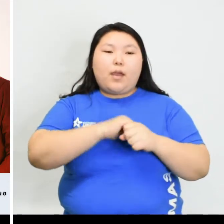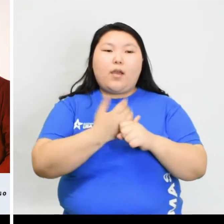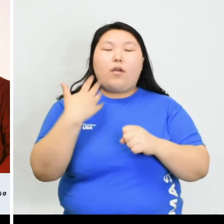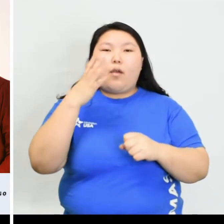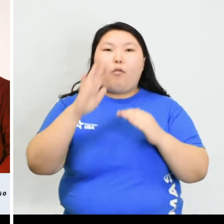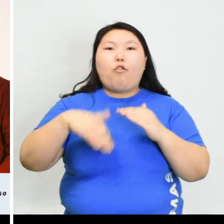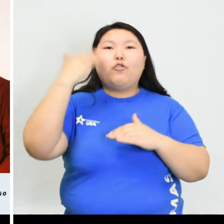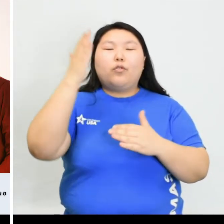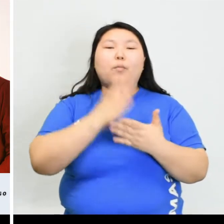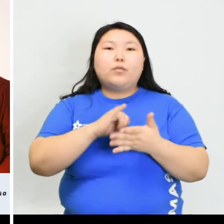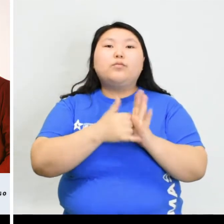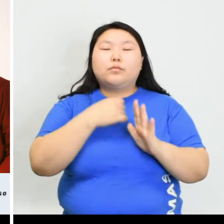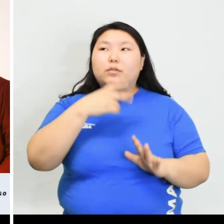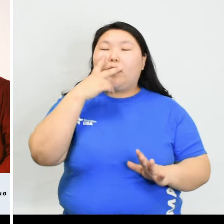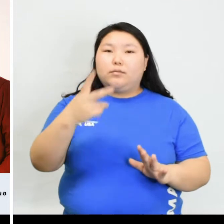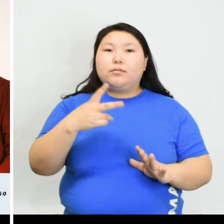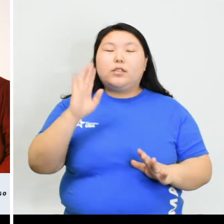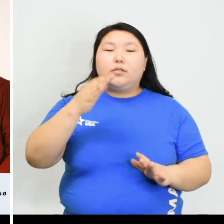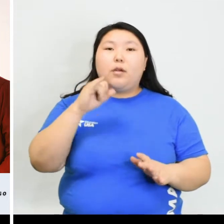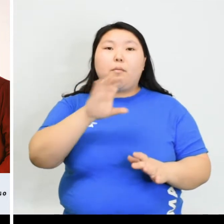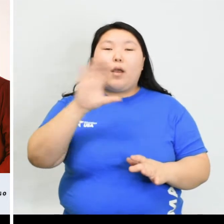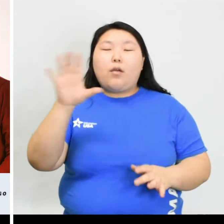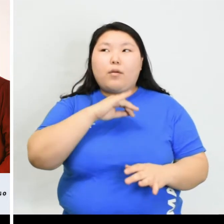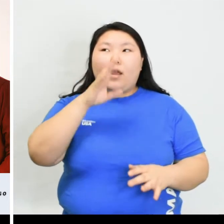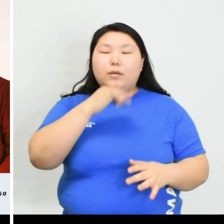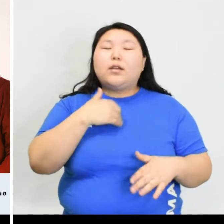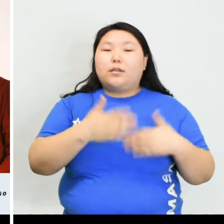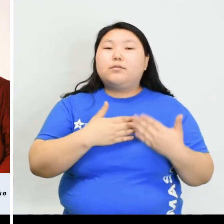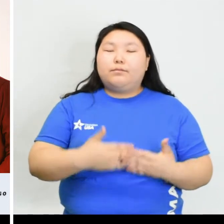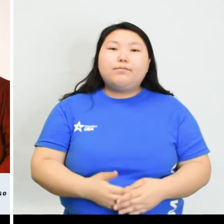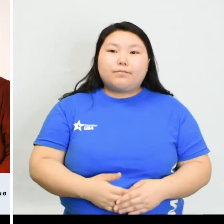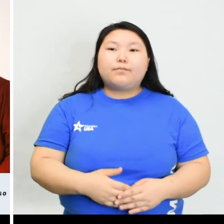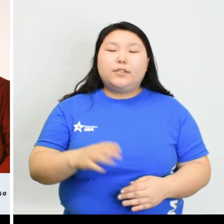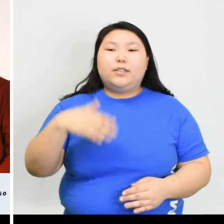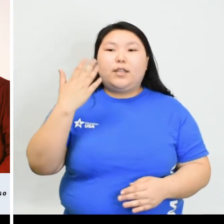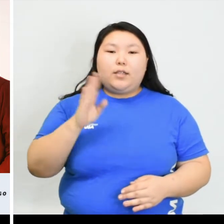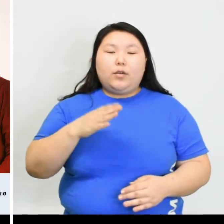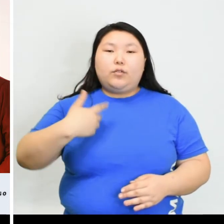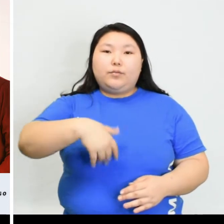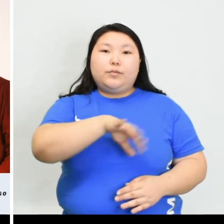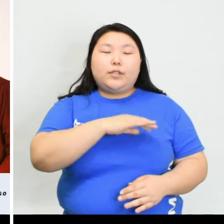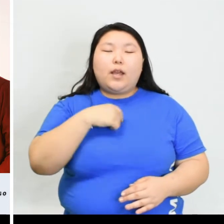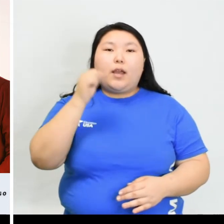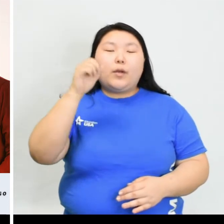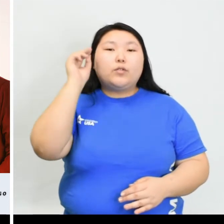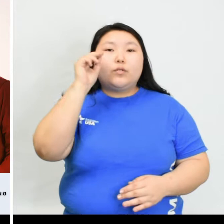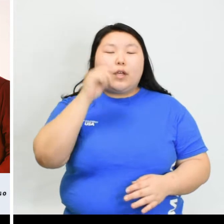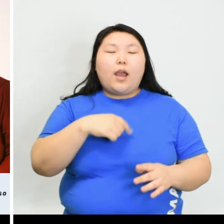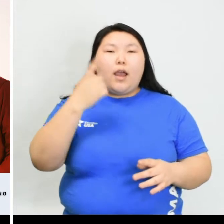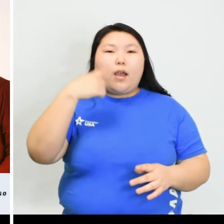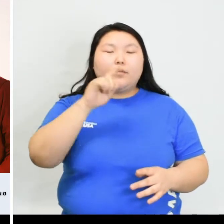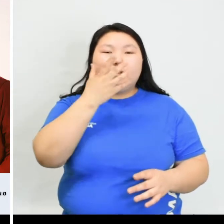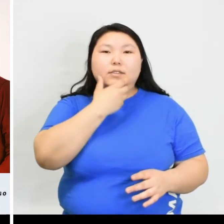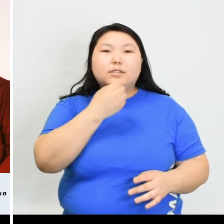маш өндөр байна л гэсэн зал гэж харагддаг юм. Тийм байгууллагуудыг маш их хөндлөж байна. Тэгэхээр та тэгвэл бидэнтэй одоо Америк суралцсан